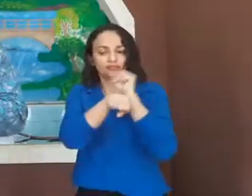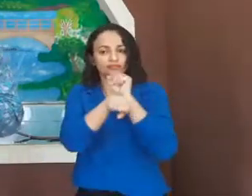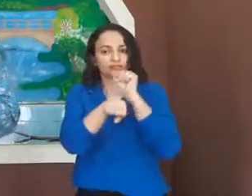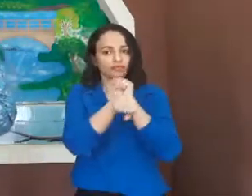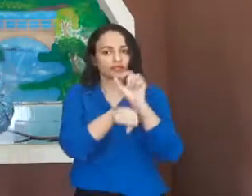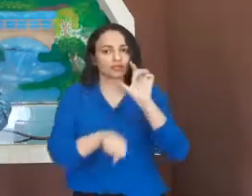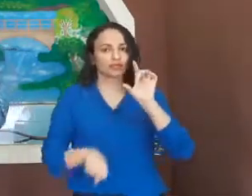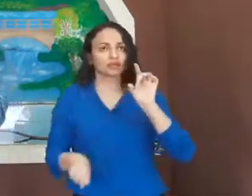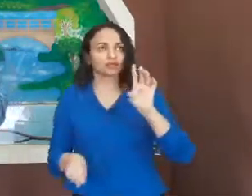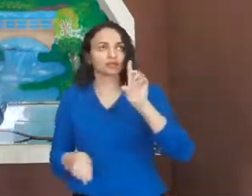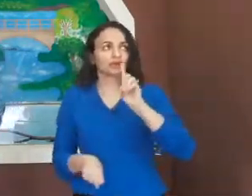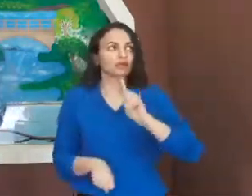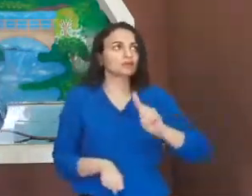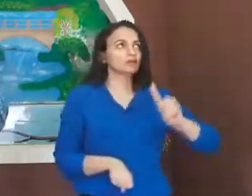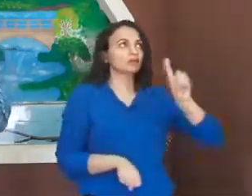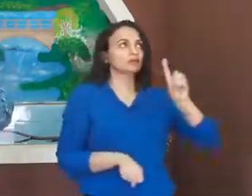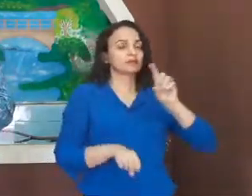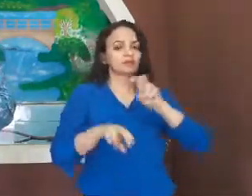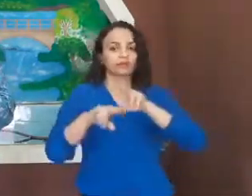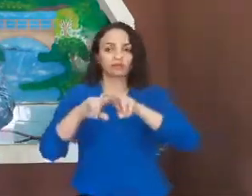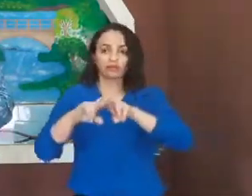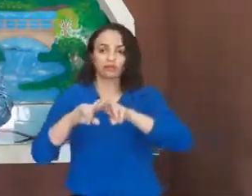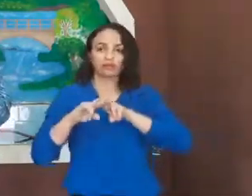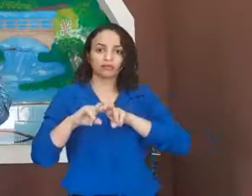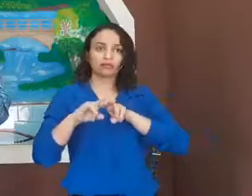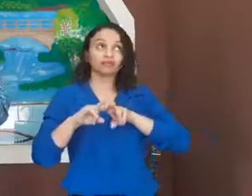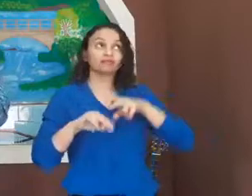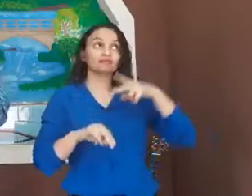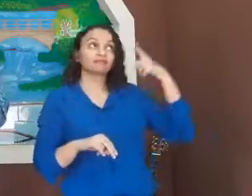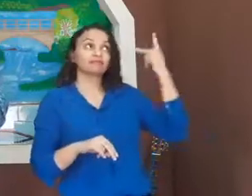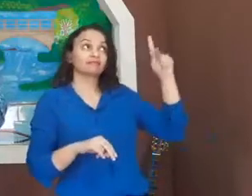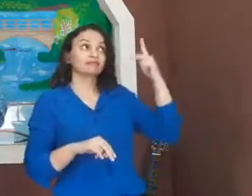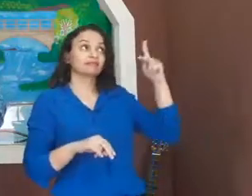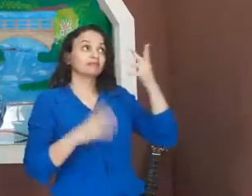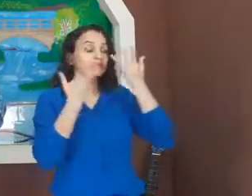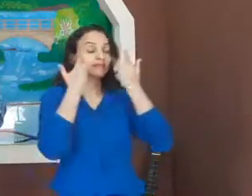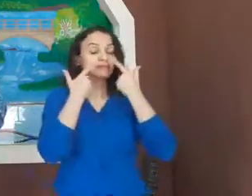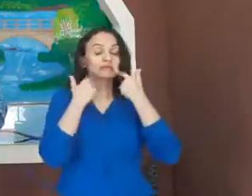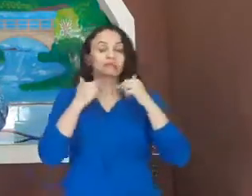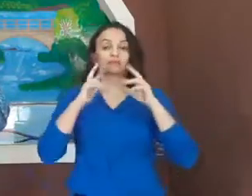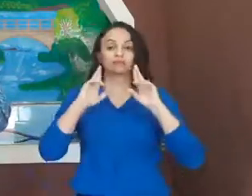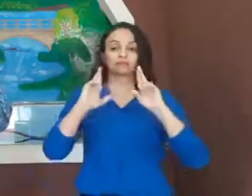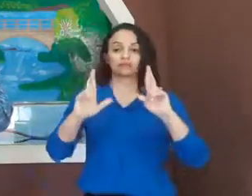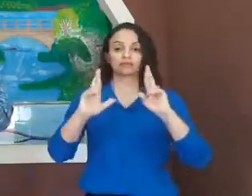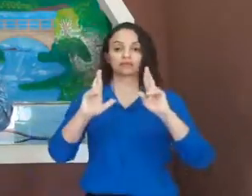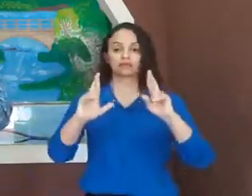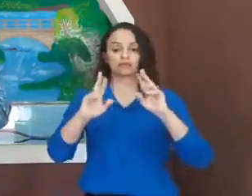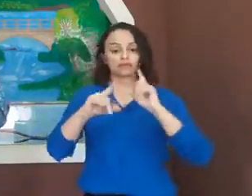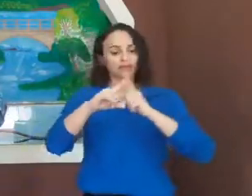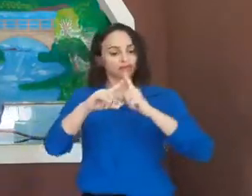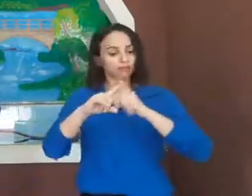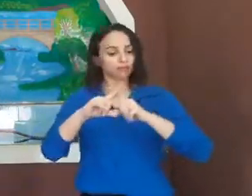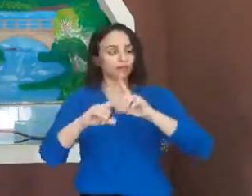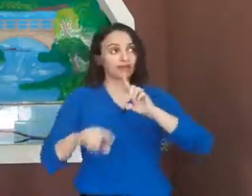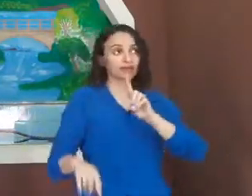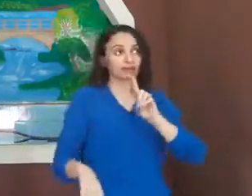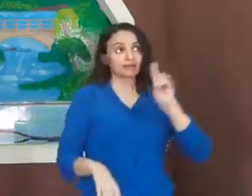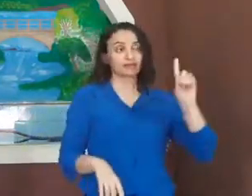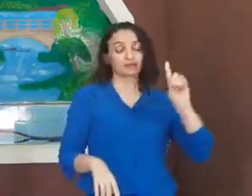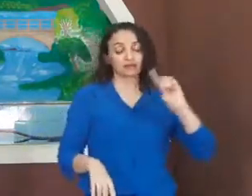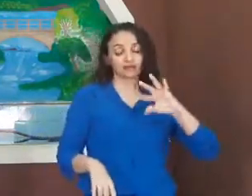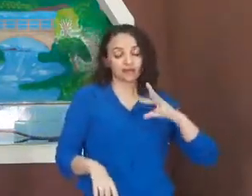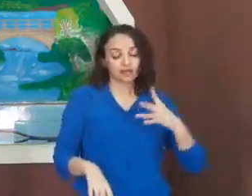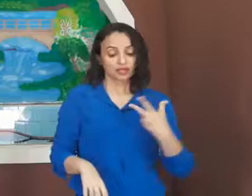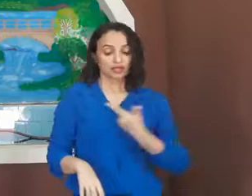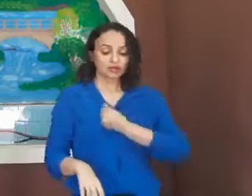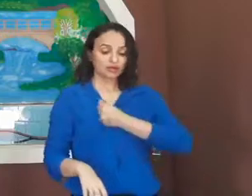dele vem a minha esperança. Só ele é a minha salvação, e a minha